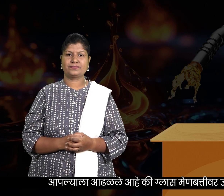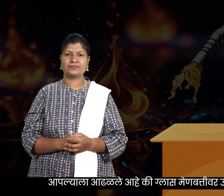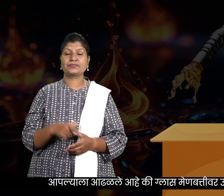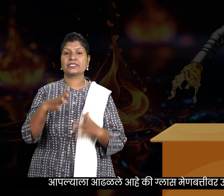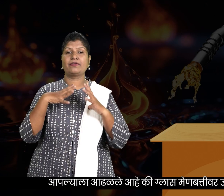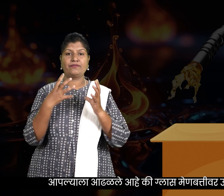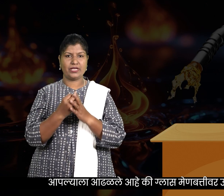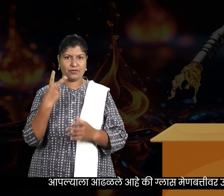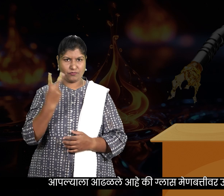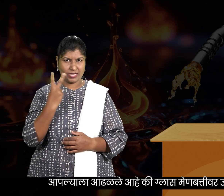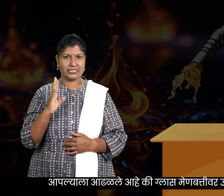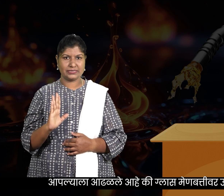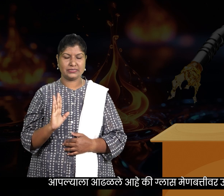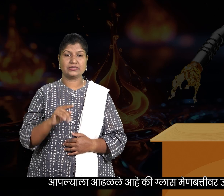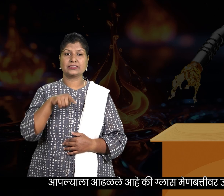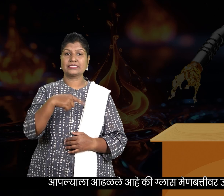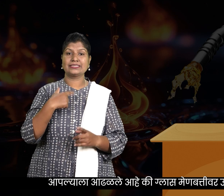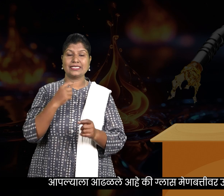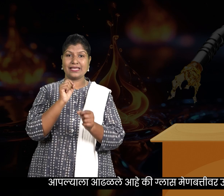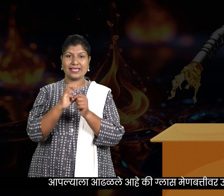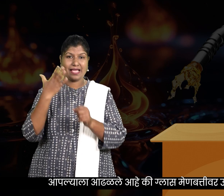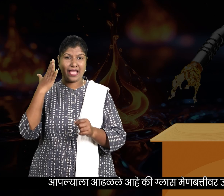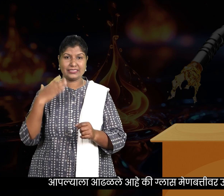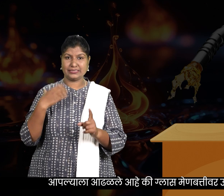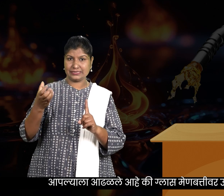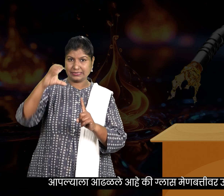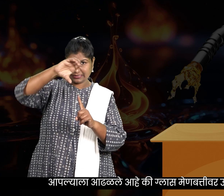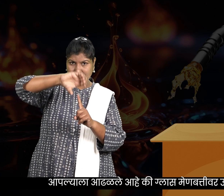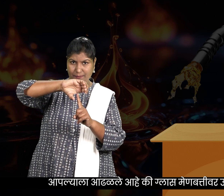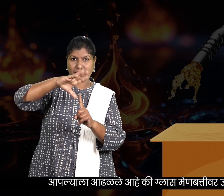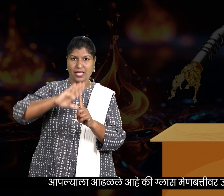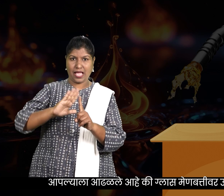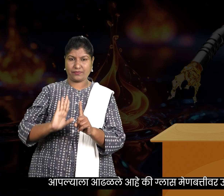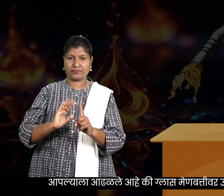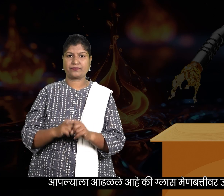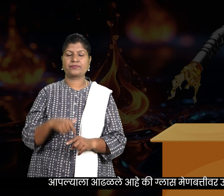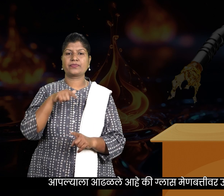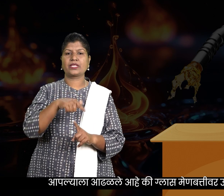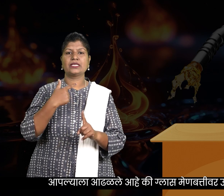आपल्याला आढळून आले आहे की ग्लास मेणबत्तीवर उघड्या ठेवल्याने